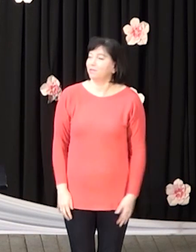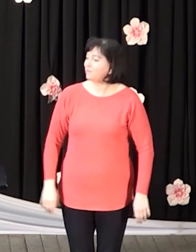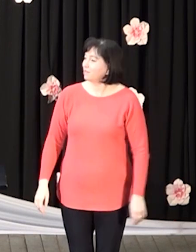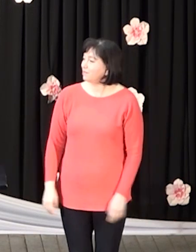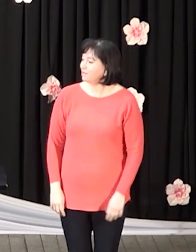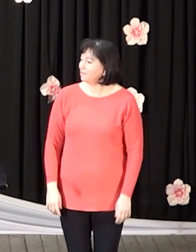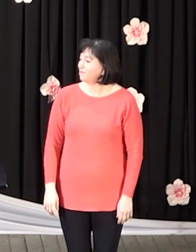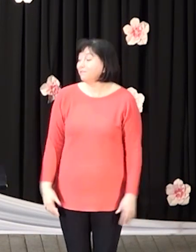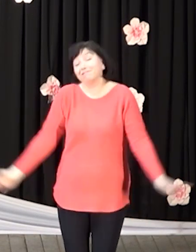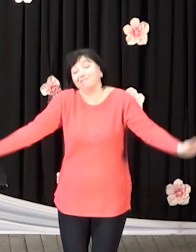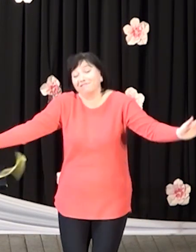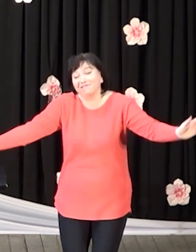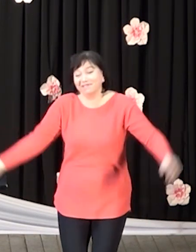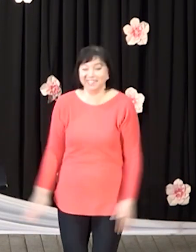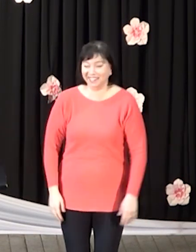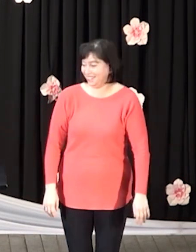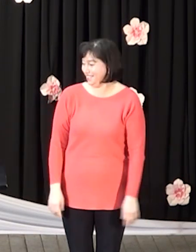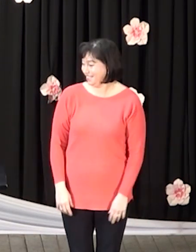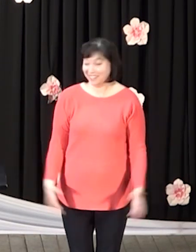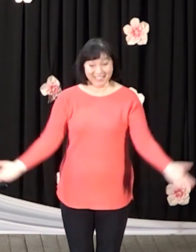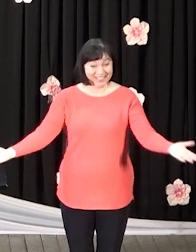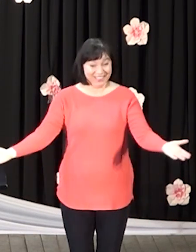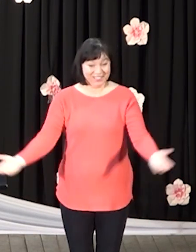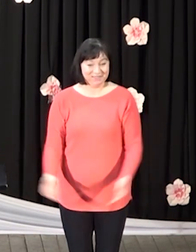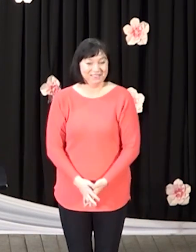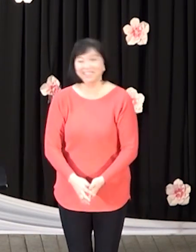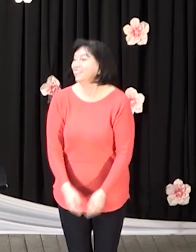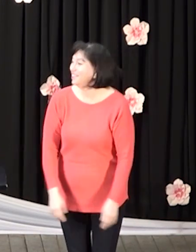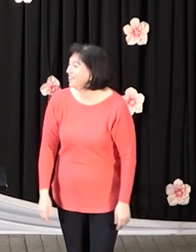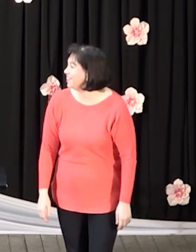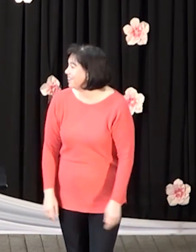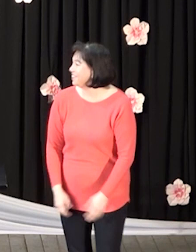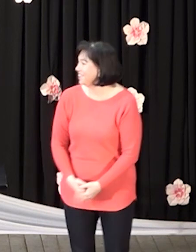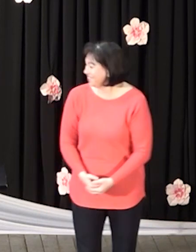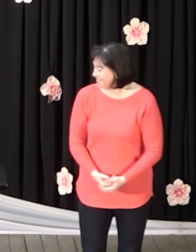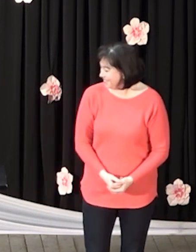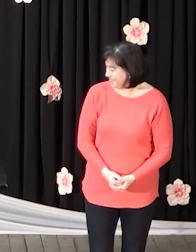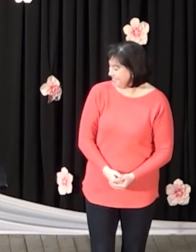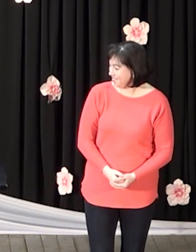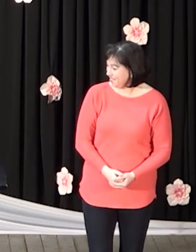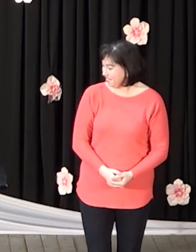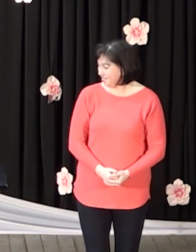cerc cosinus oita. Și așa se urmează stările de alții. Bun, mulțumesc.